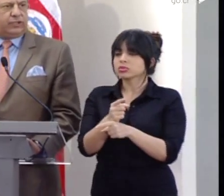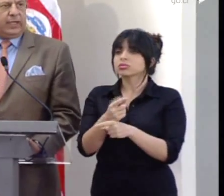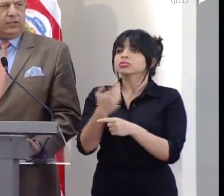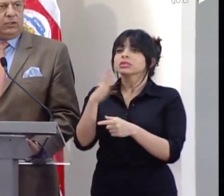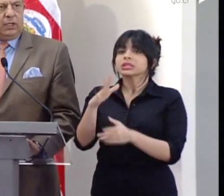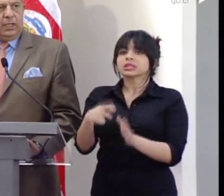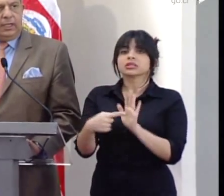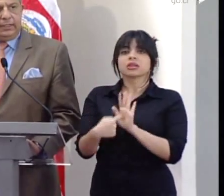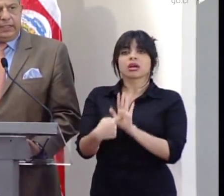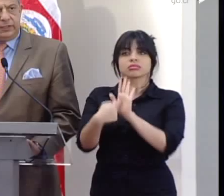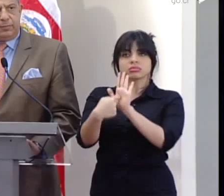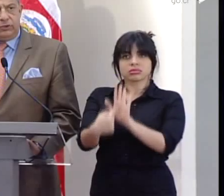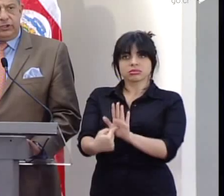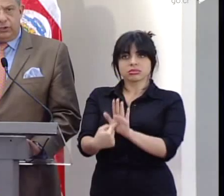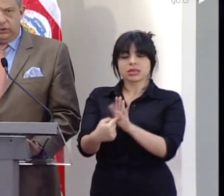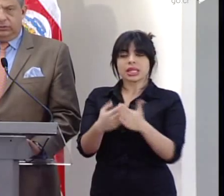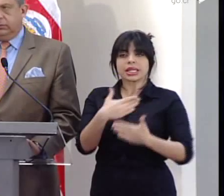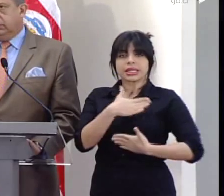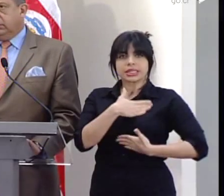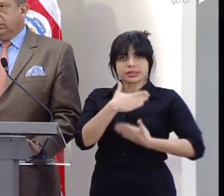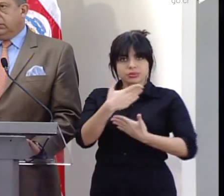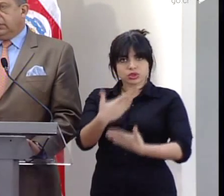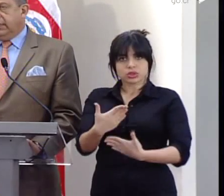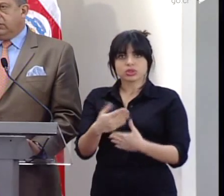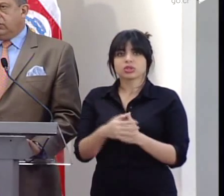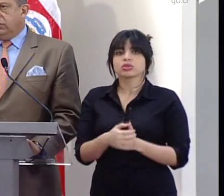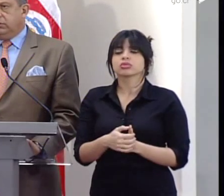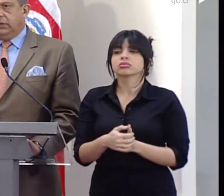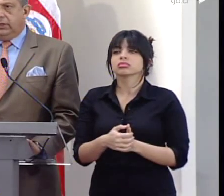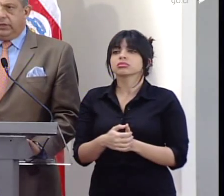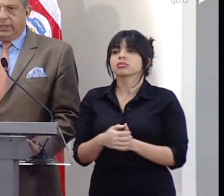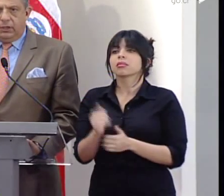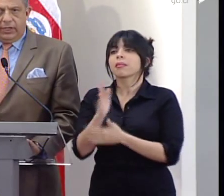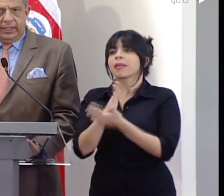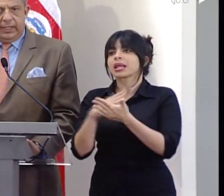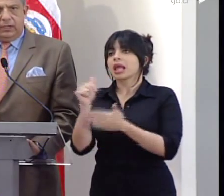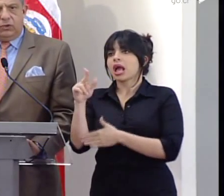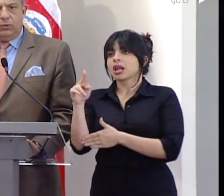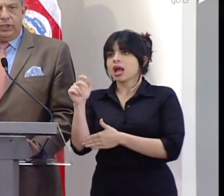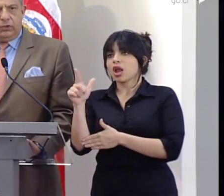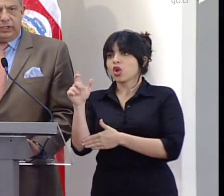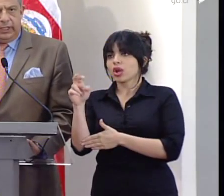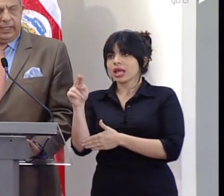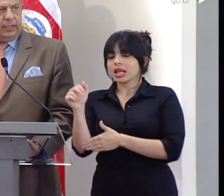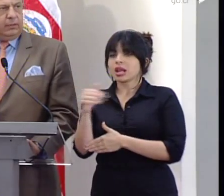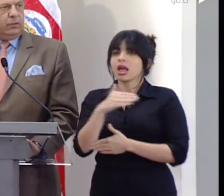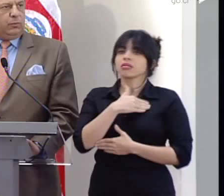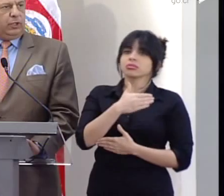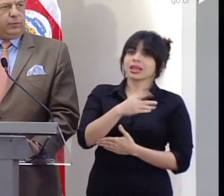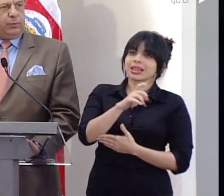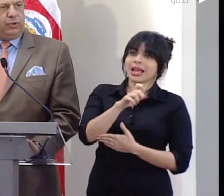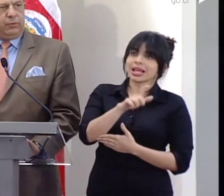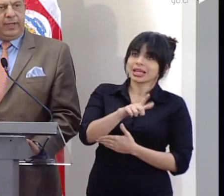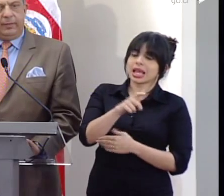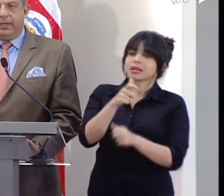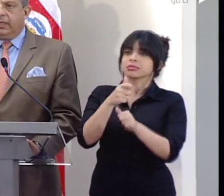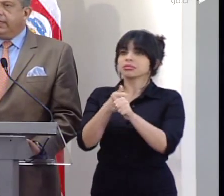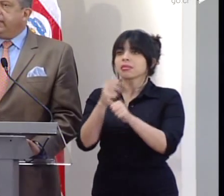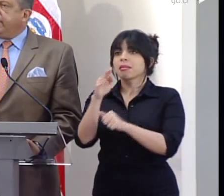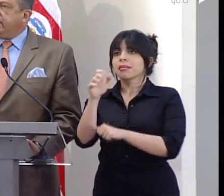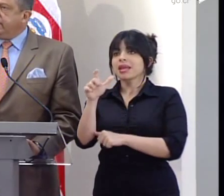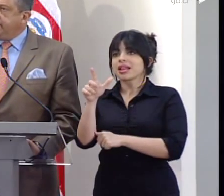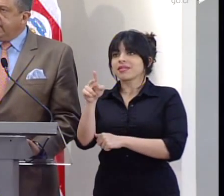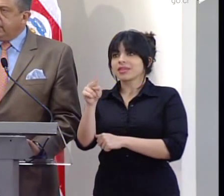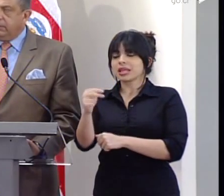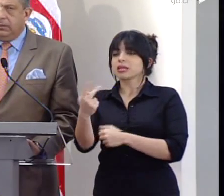ya mostrado la disposición tanto de doña Ana Lorena como de don Daniel, como del propio don Melvin,